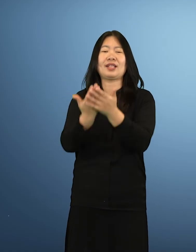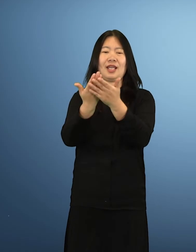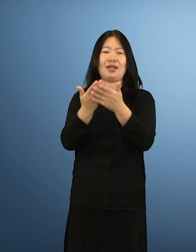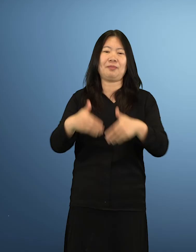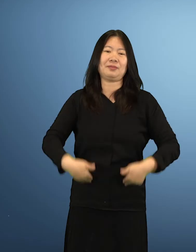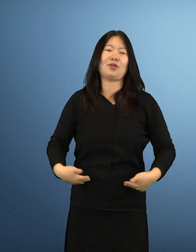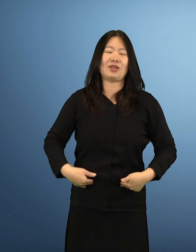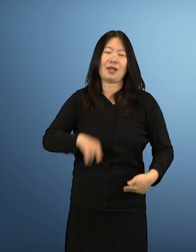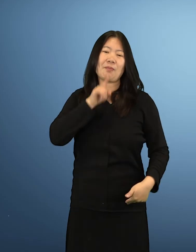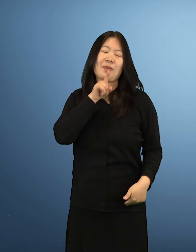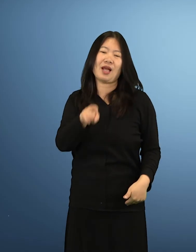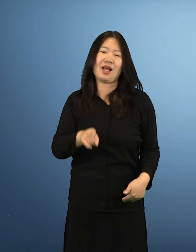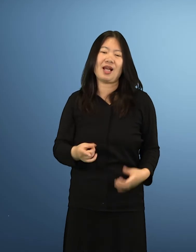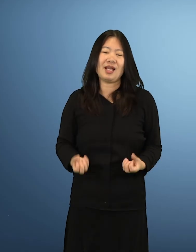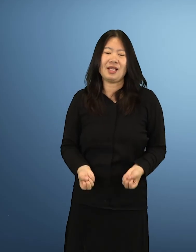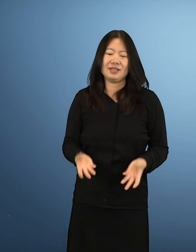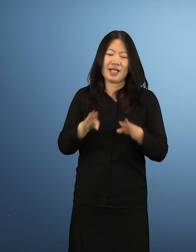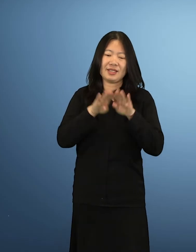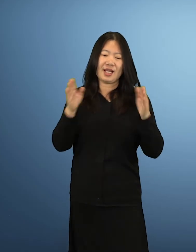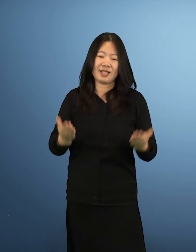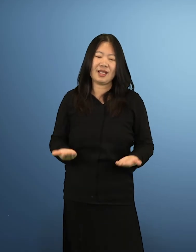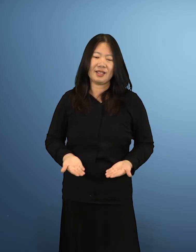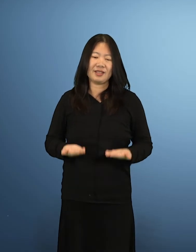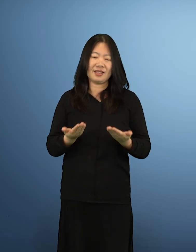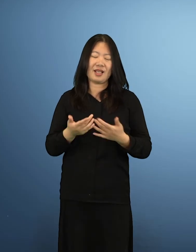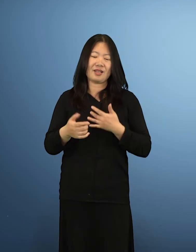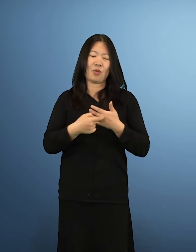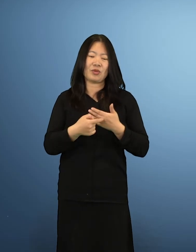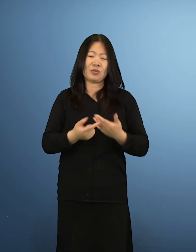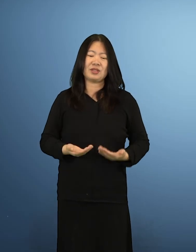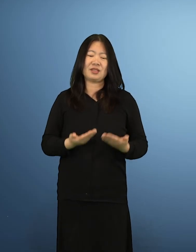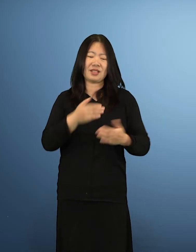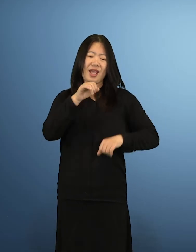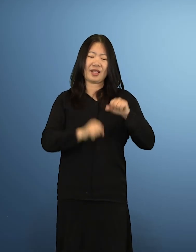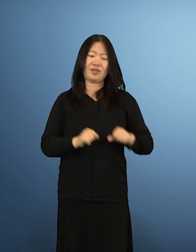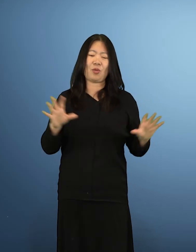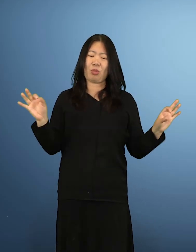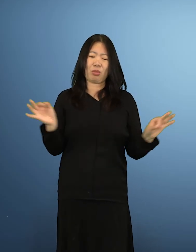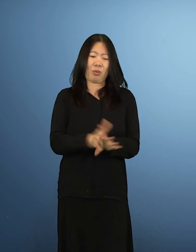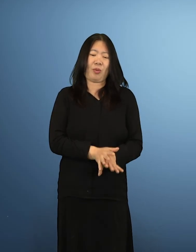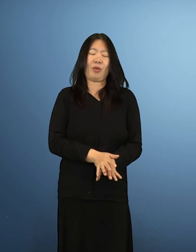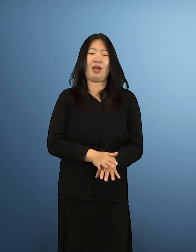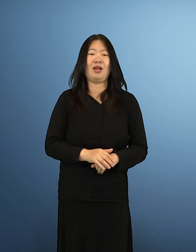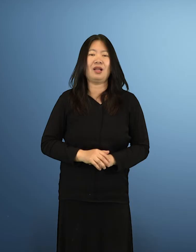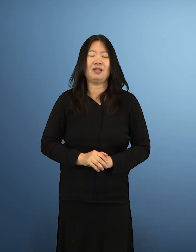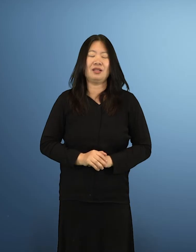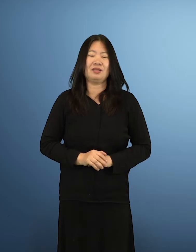제단에 드리는 행위도 끝났고